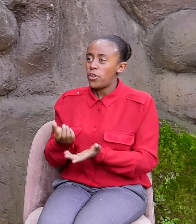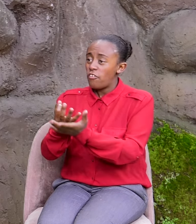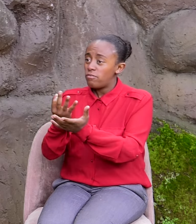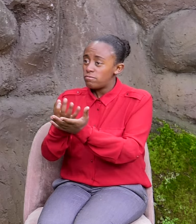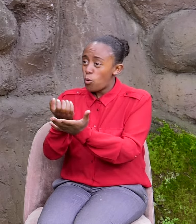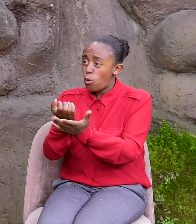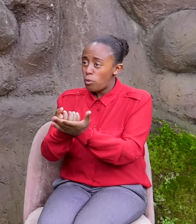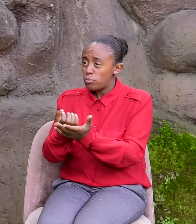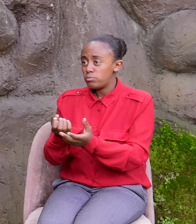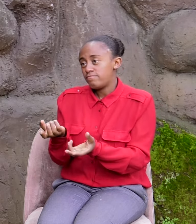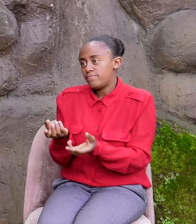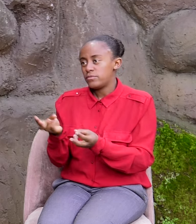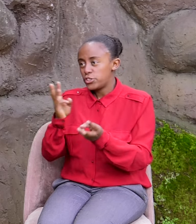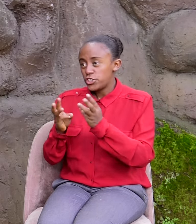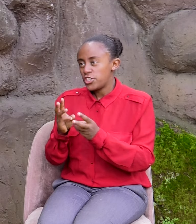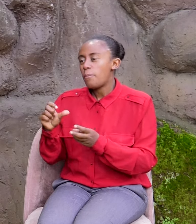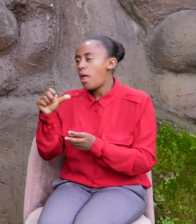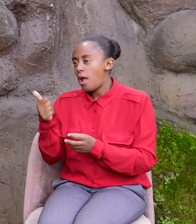ፋይናንሻል እጥረትም ሌላ ችግር ነው።